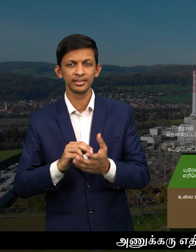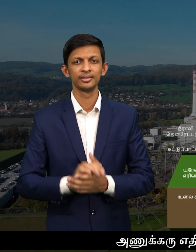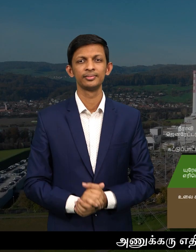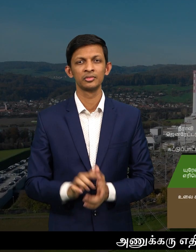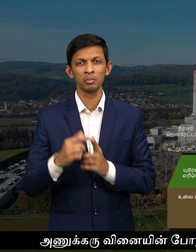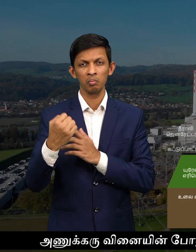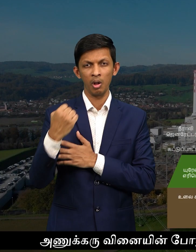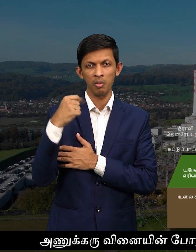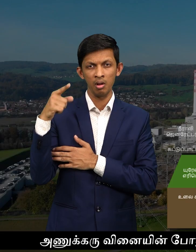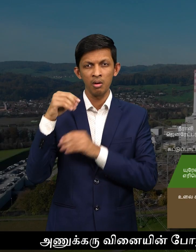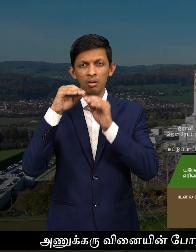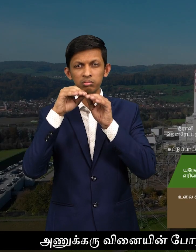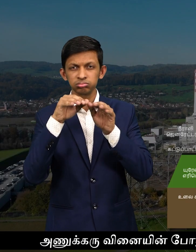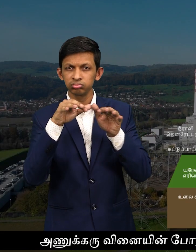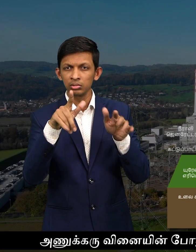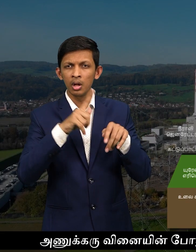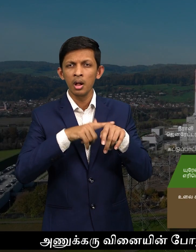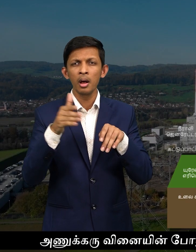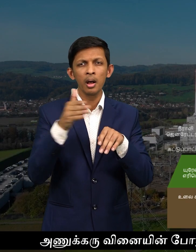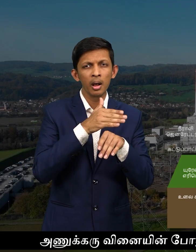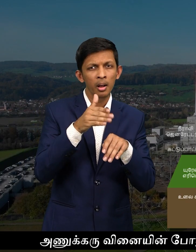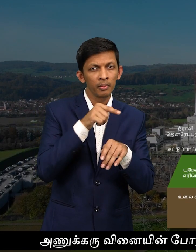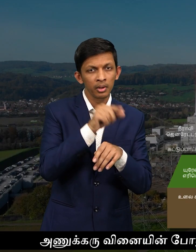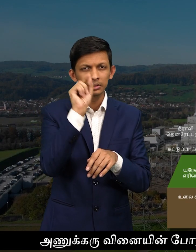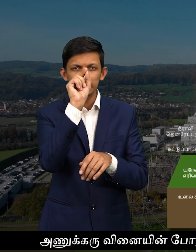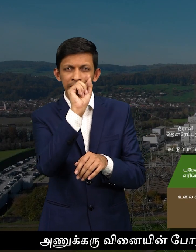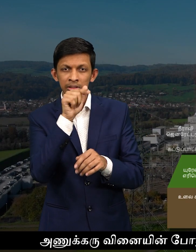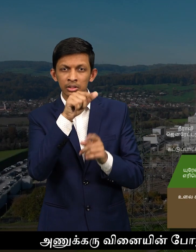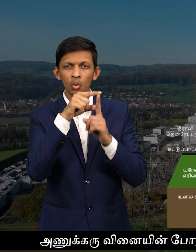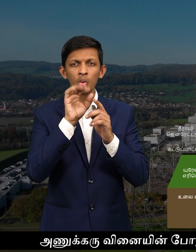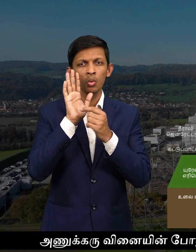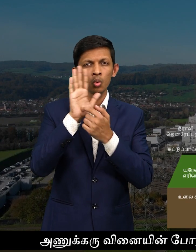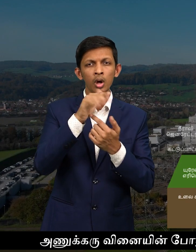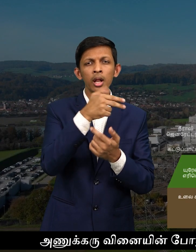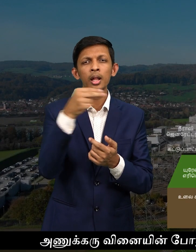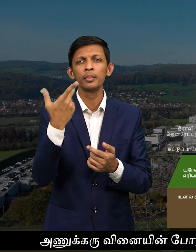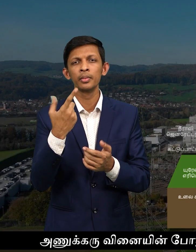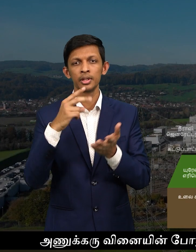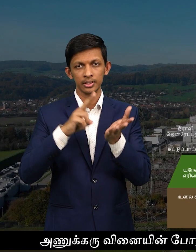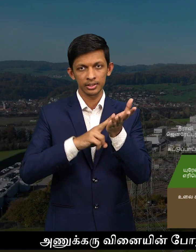அணுக்கரு வினையின் போது வெளியாகும் ஆற்றல் அணு ஆற்றல் எனப்படும்.